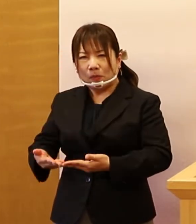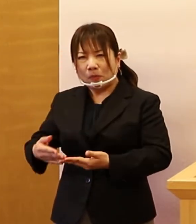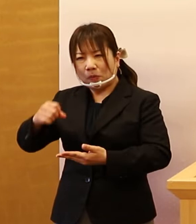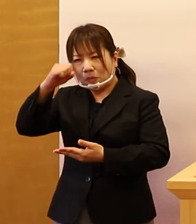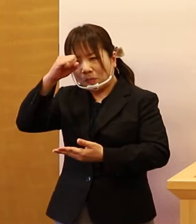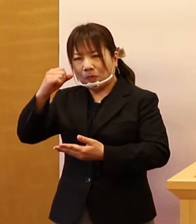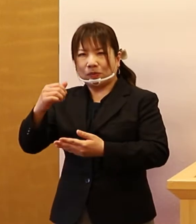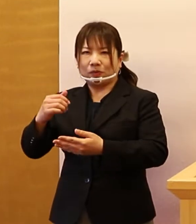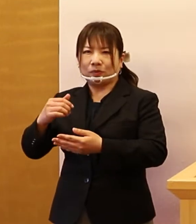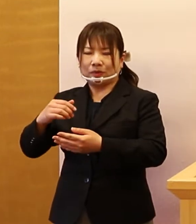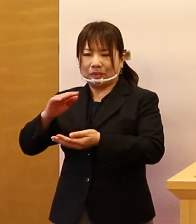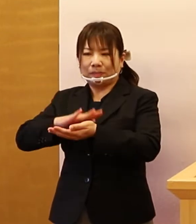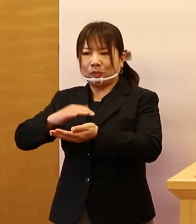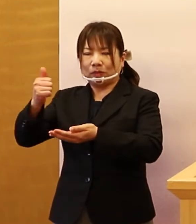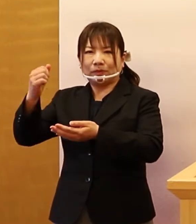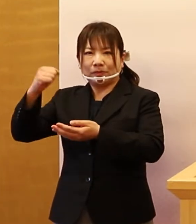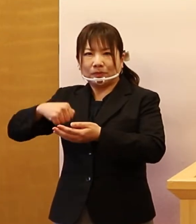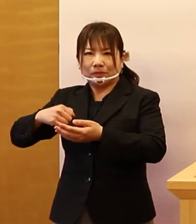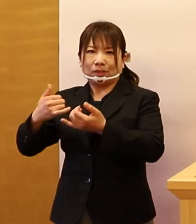ります。